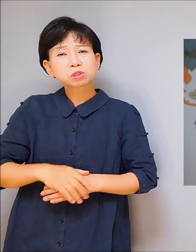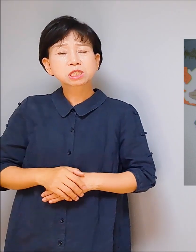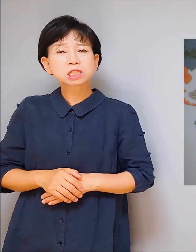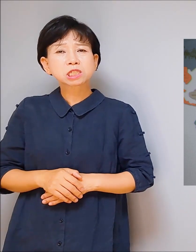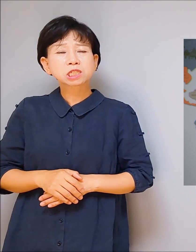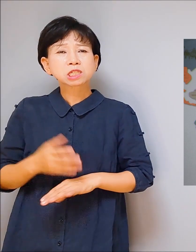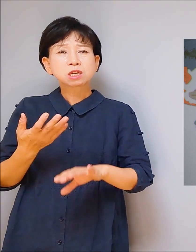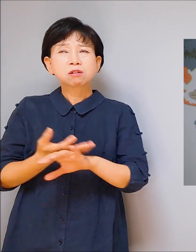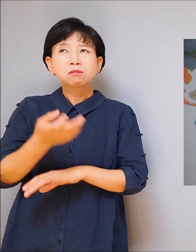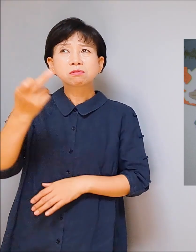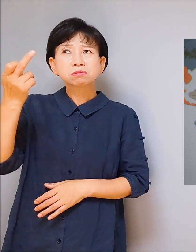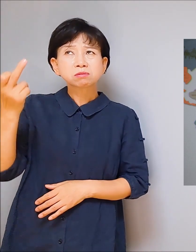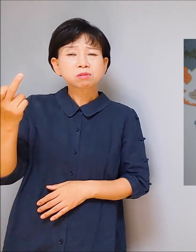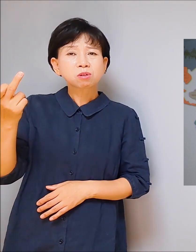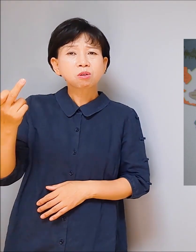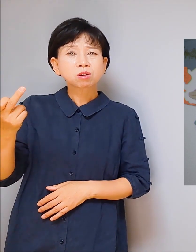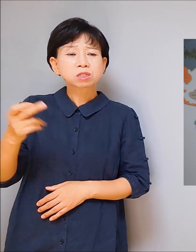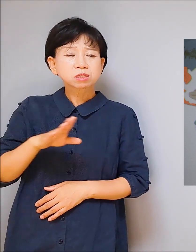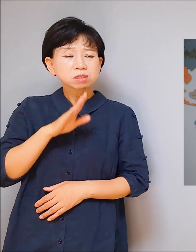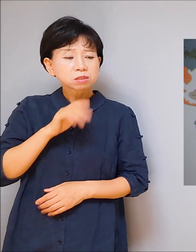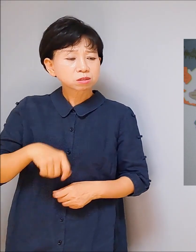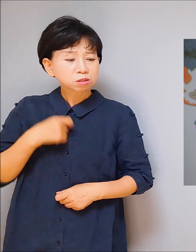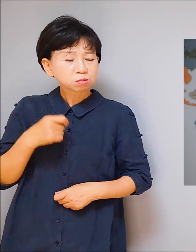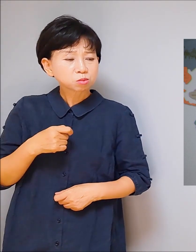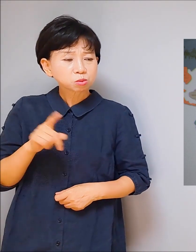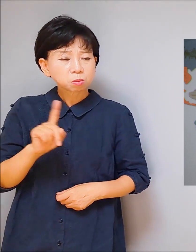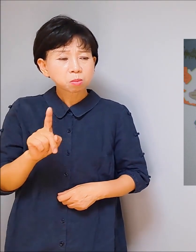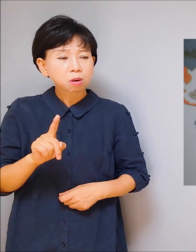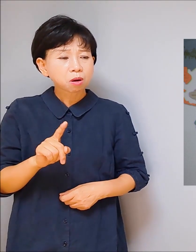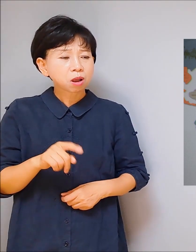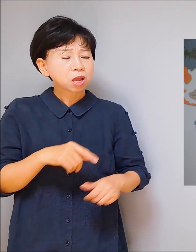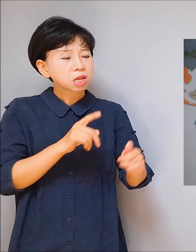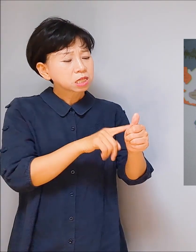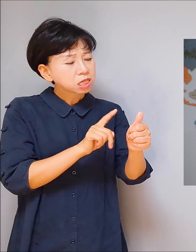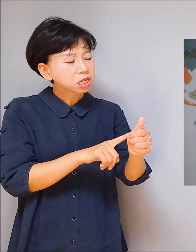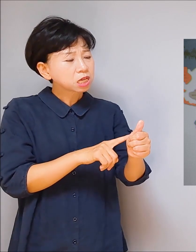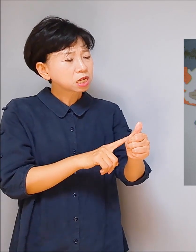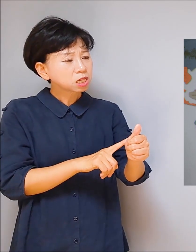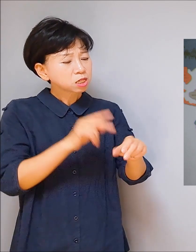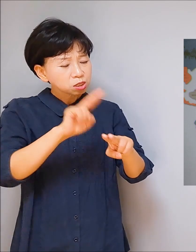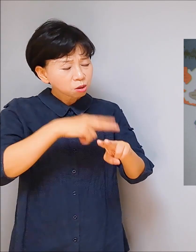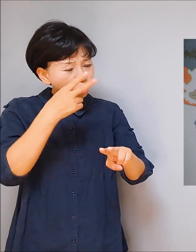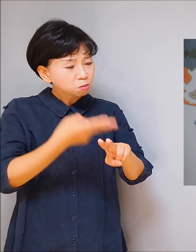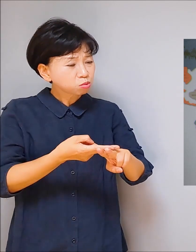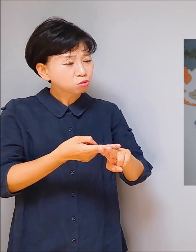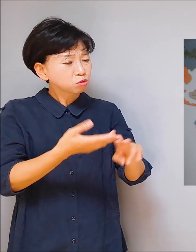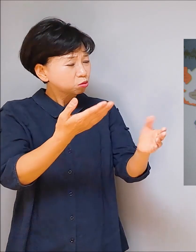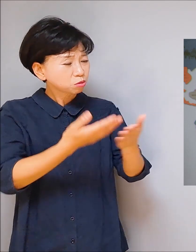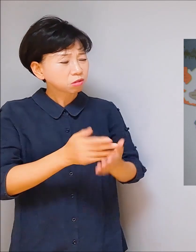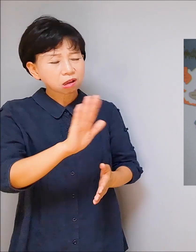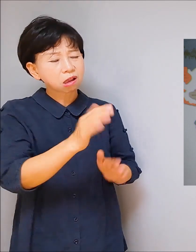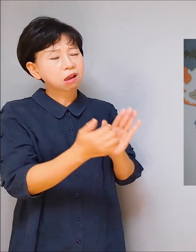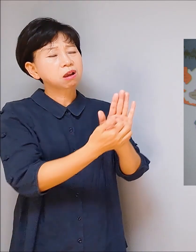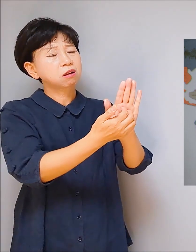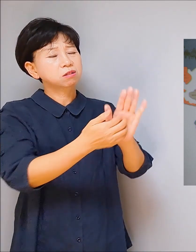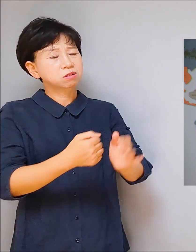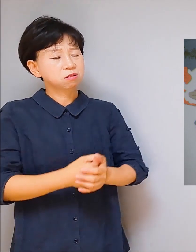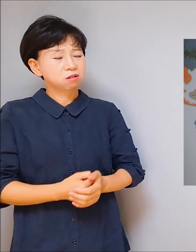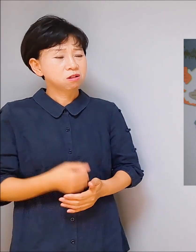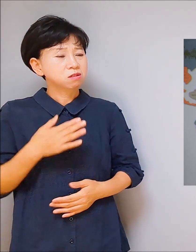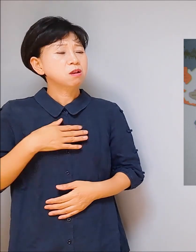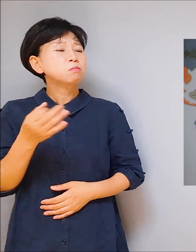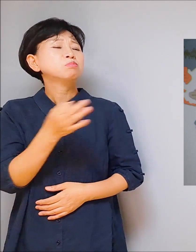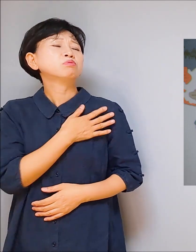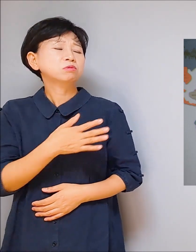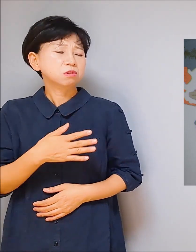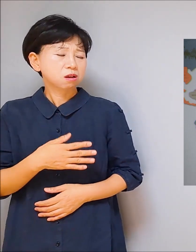에서가 받지 않겠다 진심으로 거절합니다. 야 야곱아, 난 이미 부자야. 나한테 이거 안 줘도